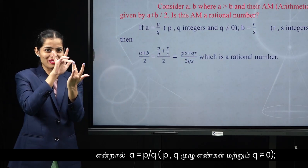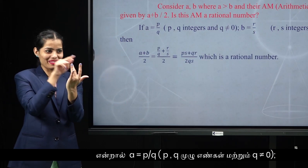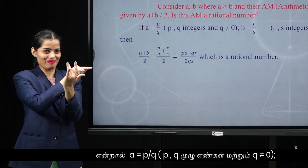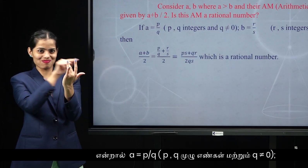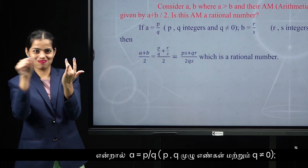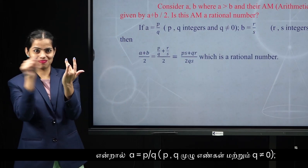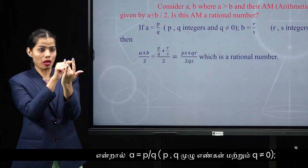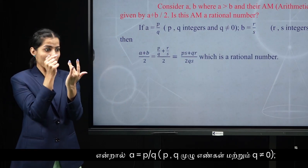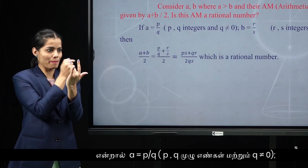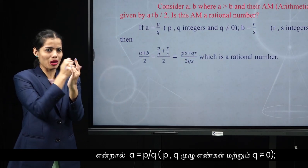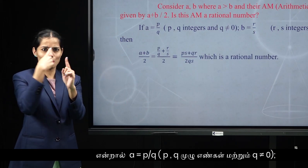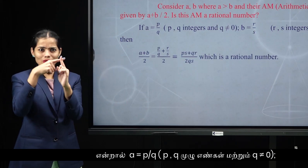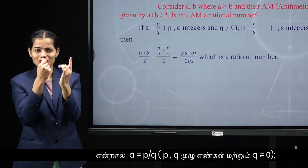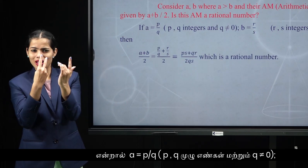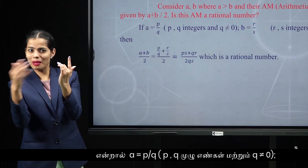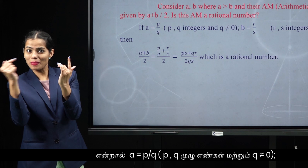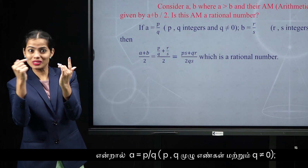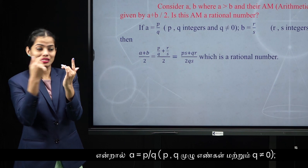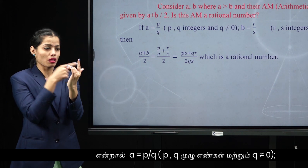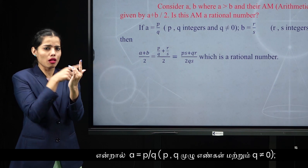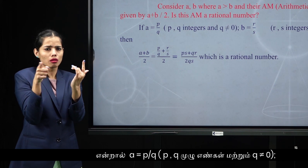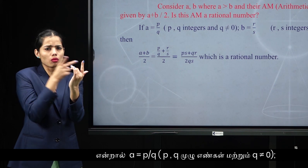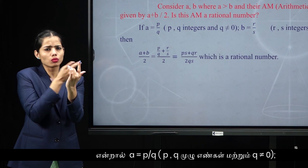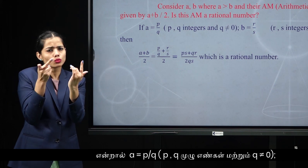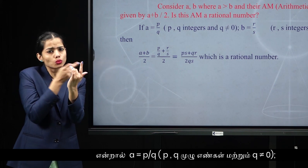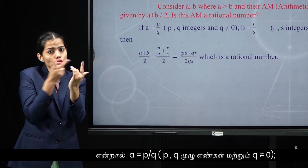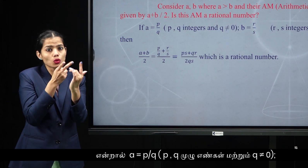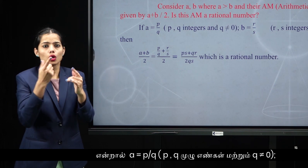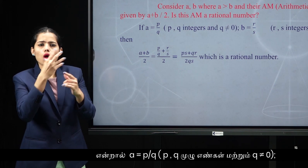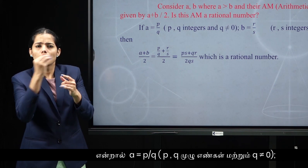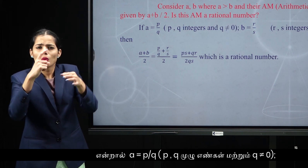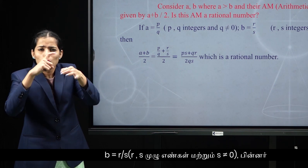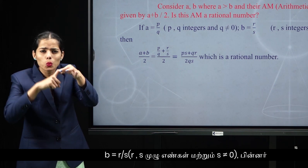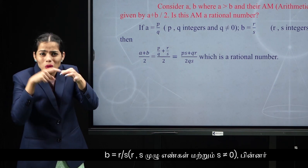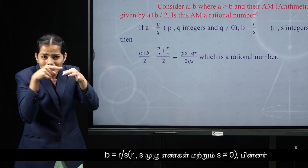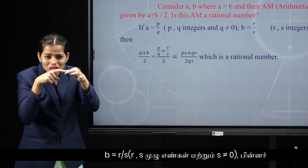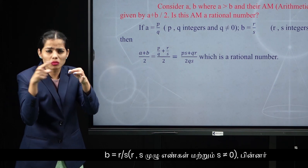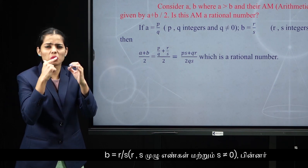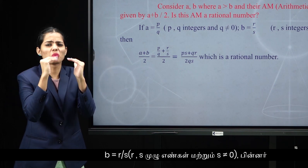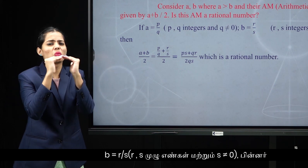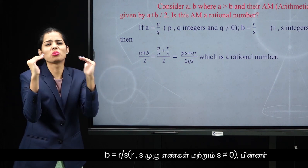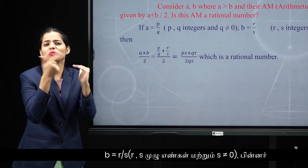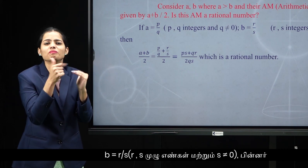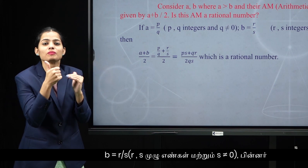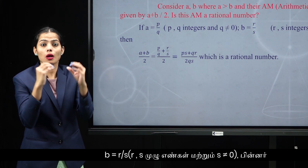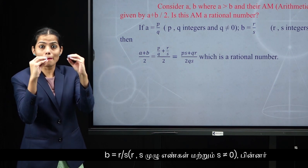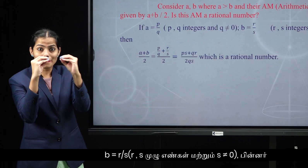அடைப்புக்குறிக்குள் P, Q முழு எண்கள் மற்றும் Q சமமல்ல 0. B ஈடு R இன் கீழ் S